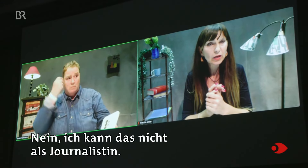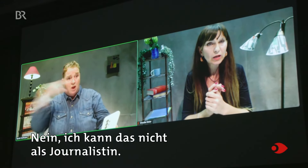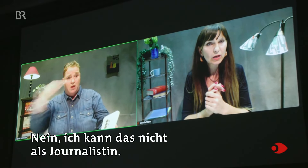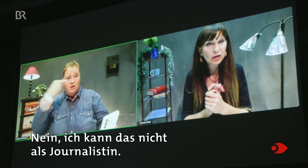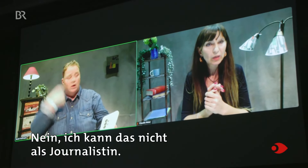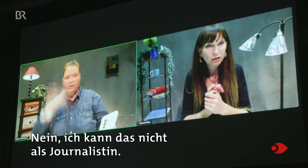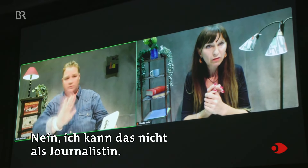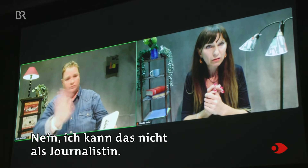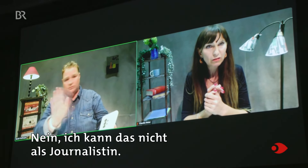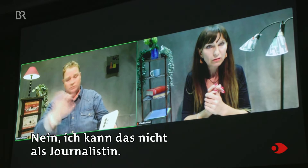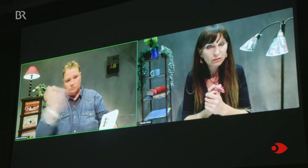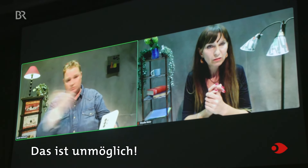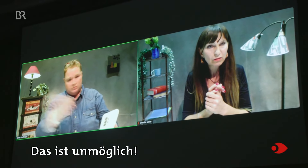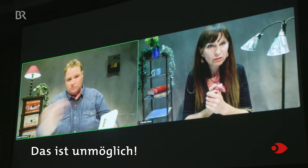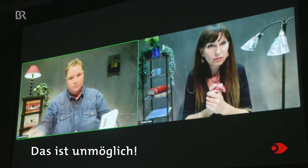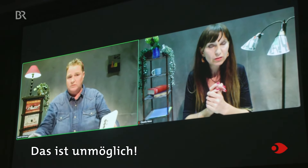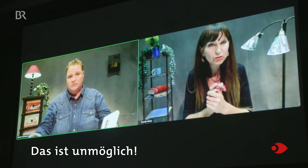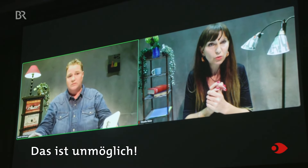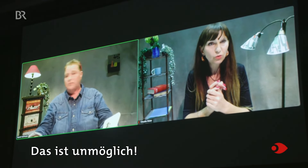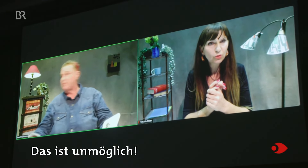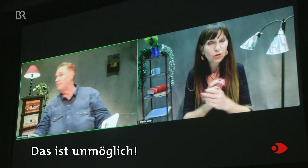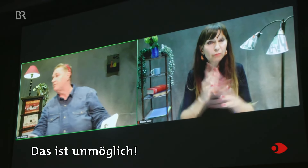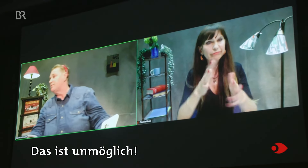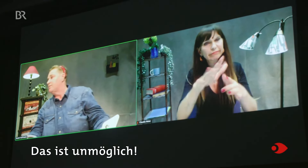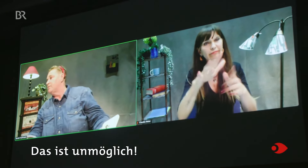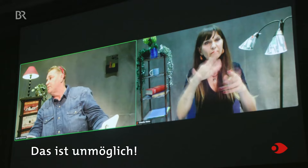Nein, ich kann das nicht als Journalistin. Das ist unmöglich.